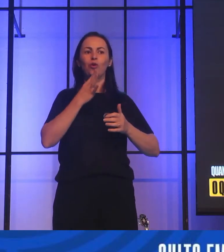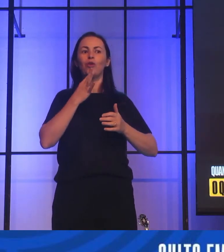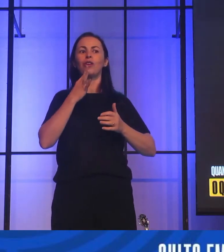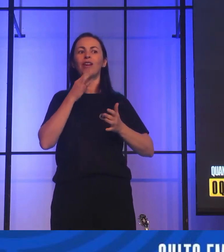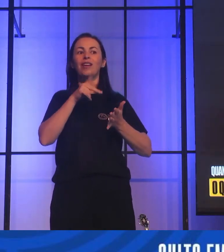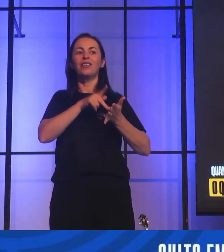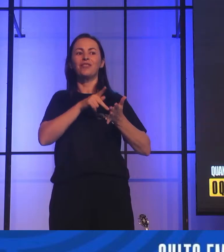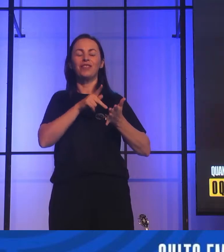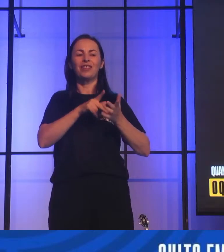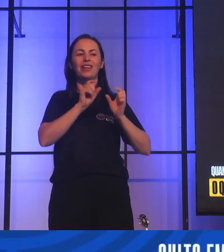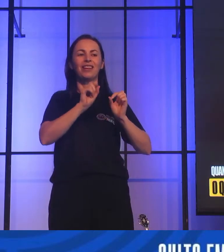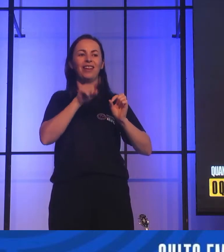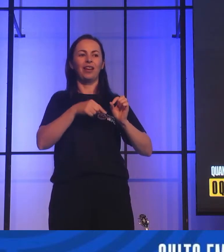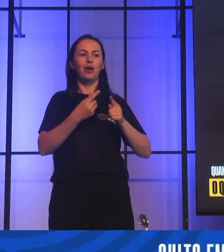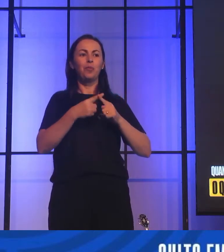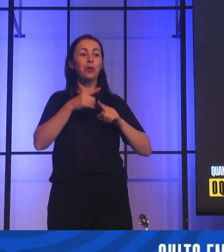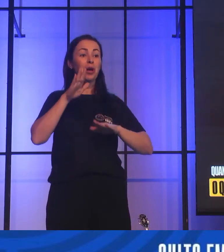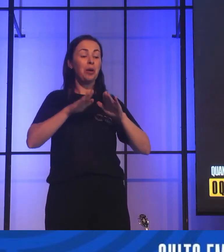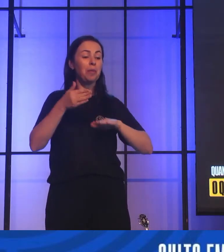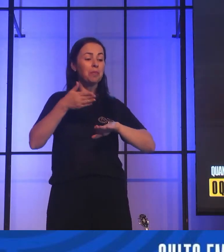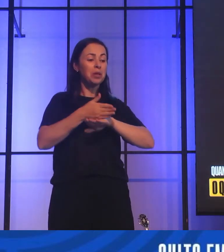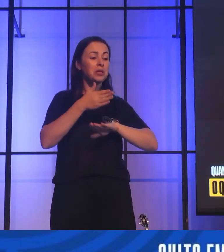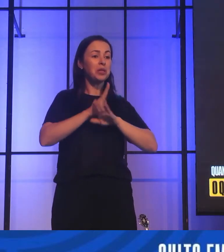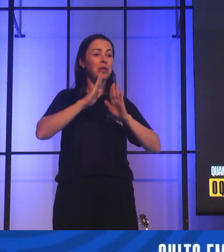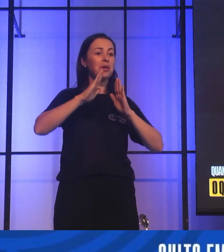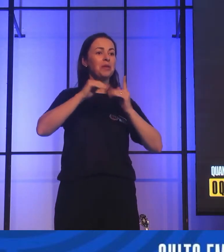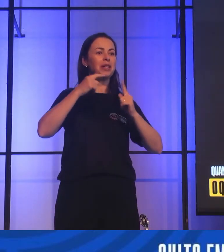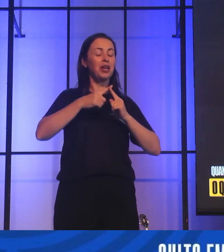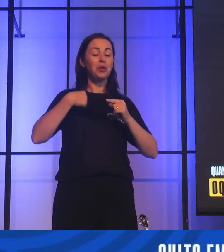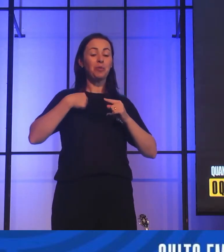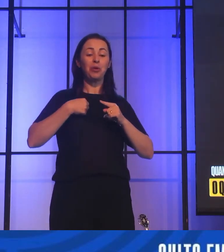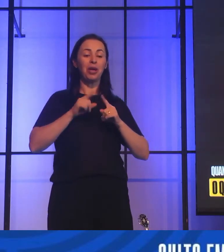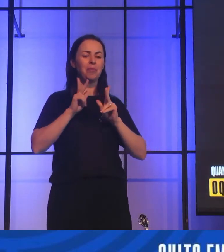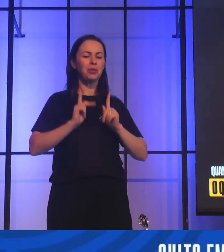até que nem diz, desceu do carro no estacionamento,